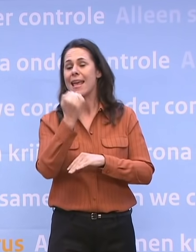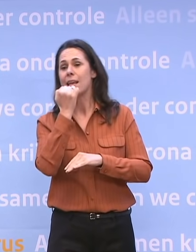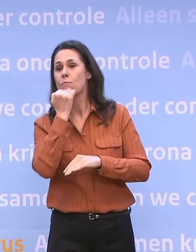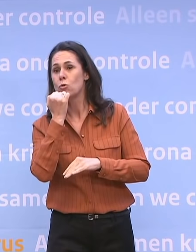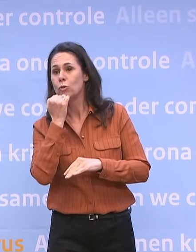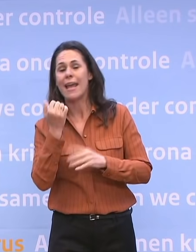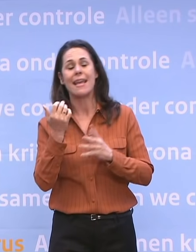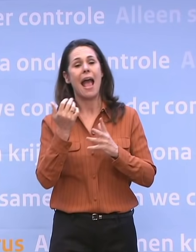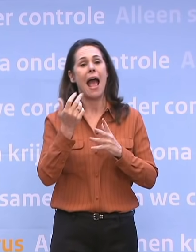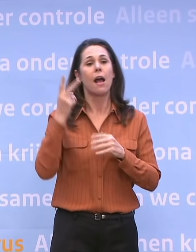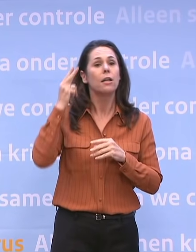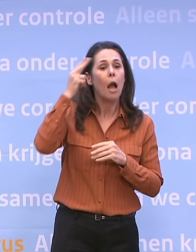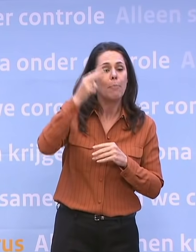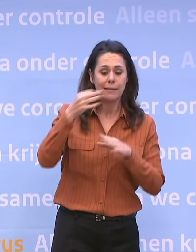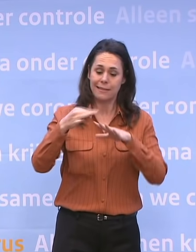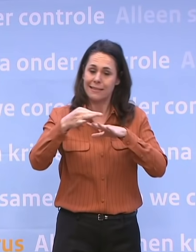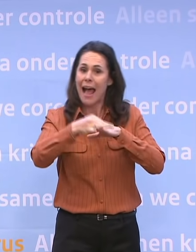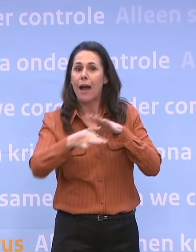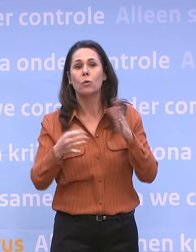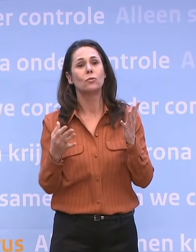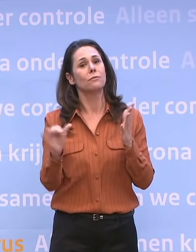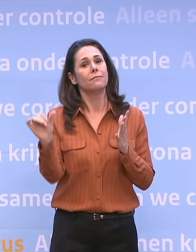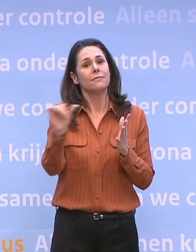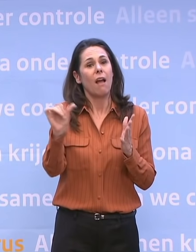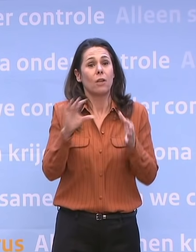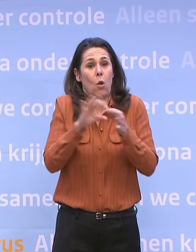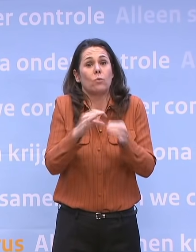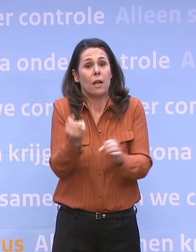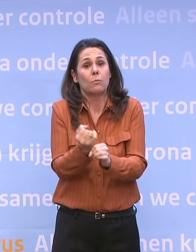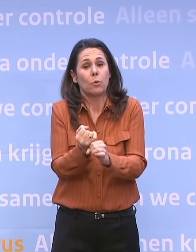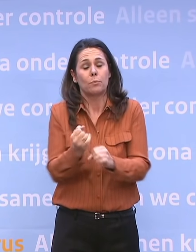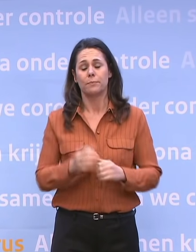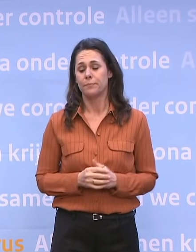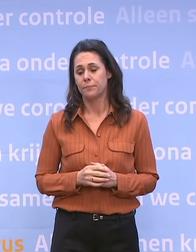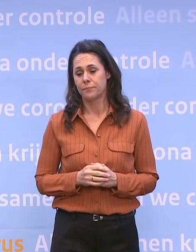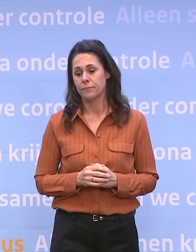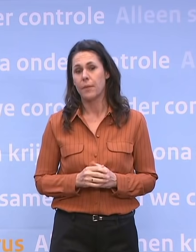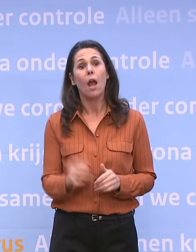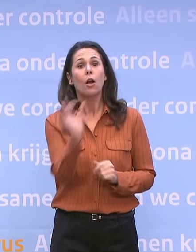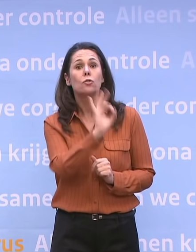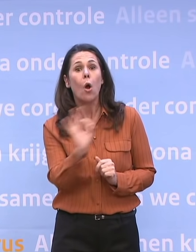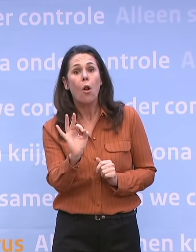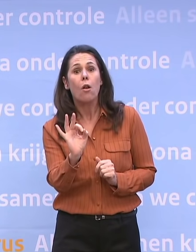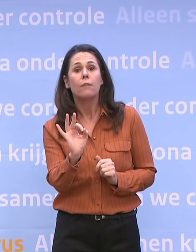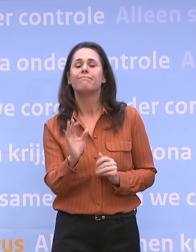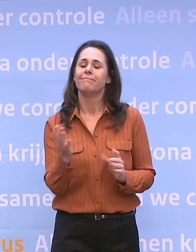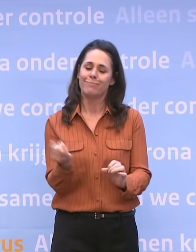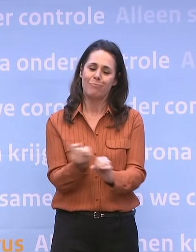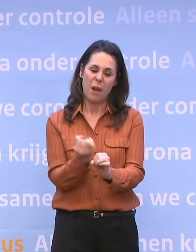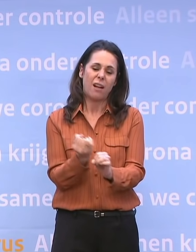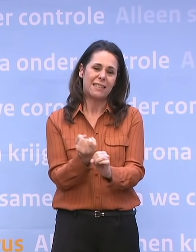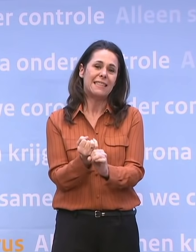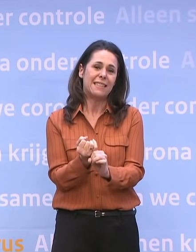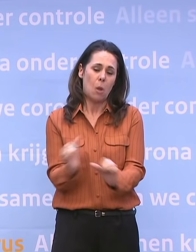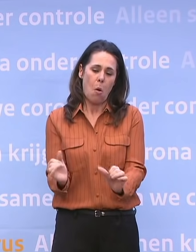kappers, nagelsalons en alle overige contactberoepen. Voor scholen geldt om heel praktische redenen dat die in